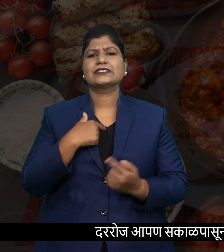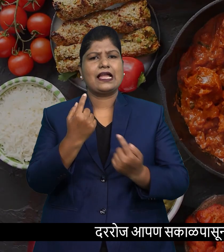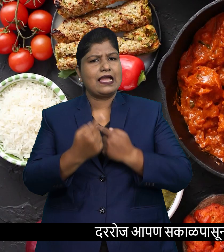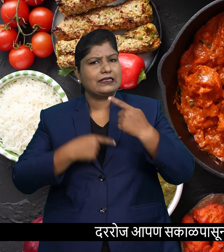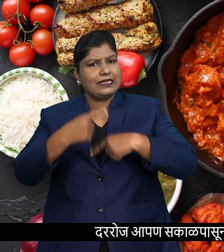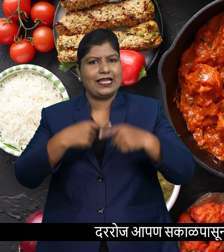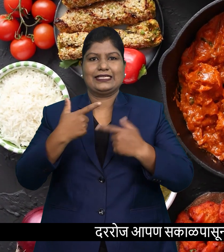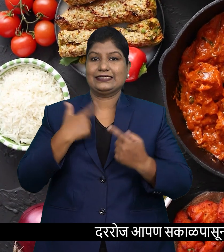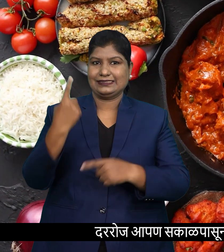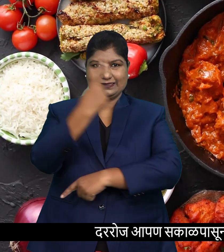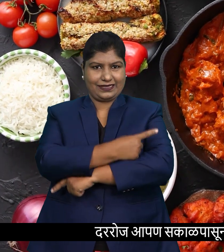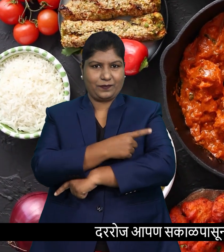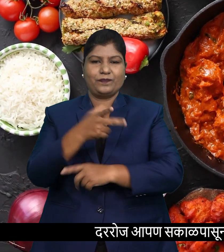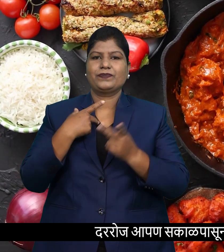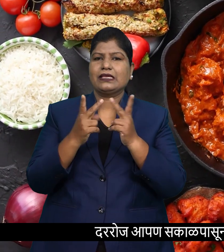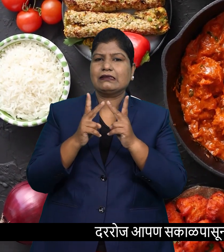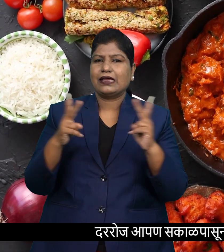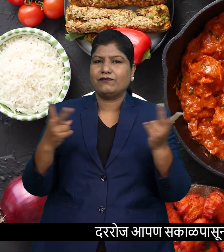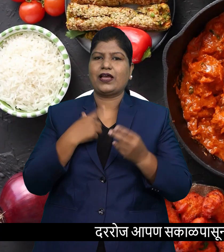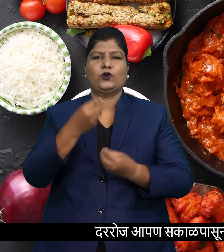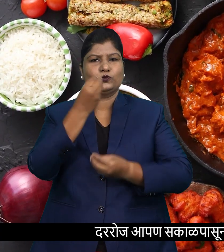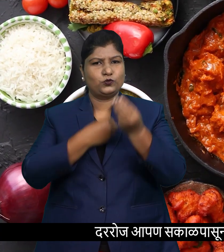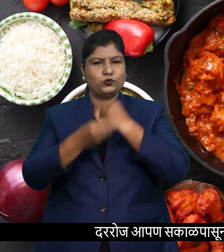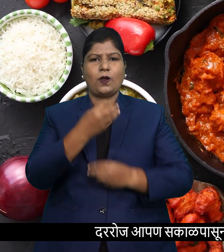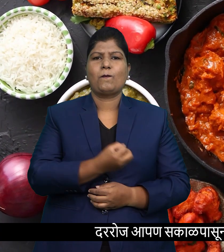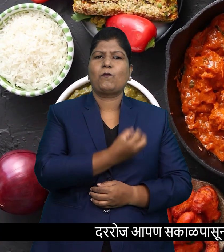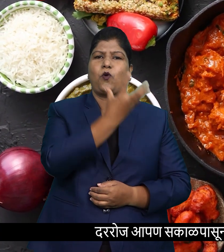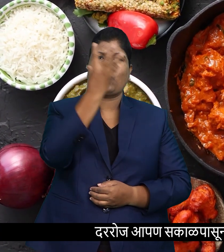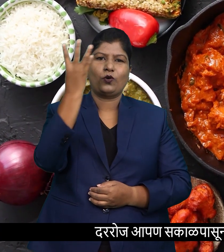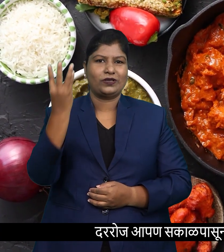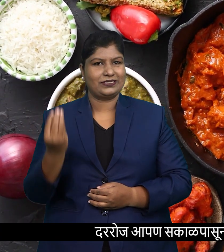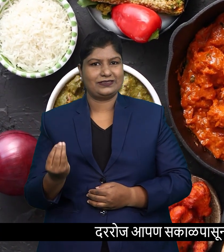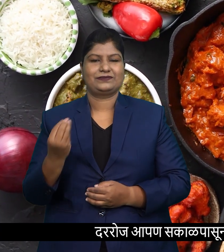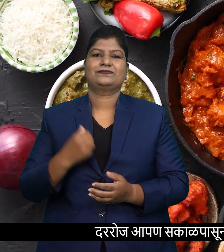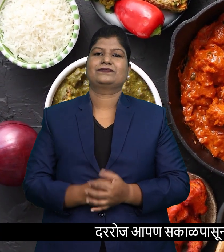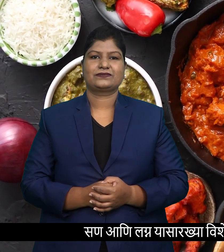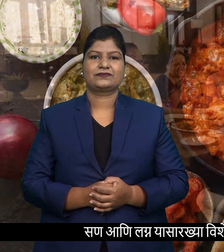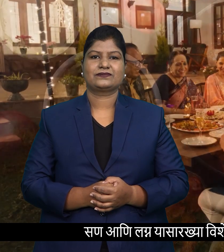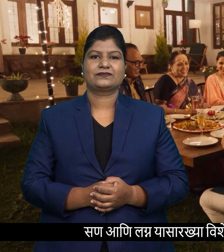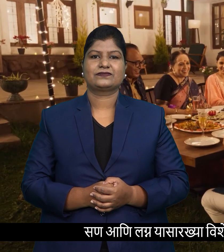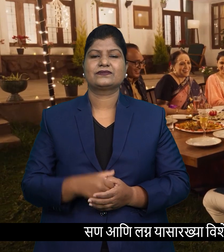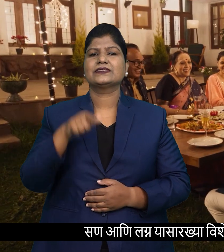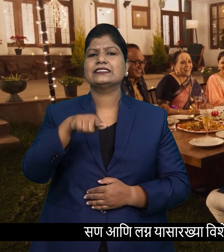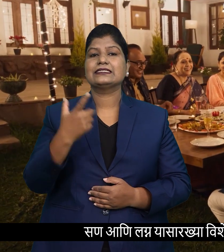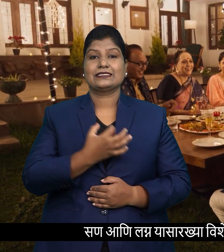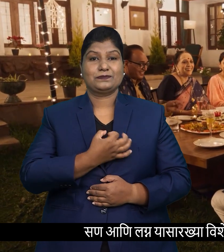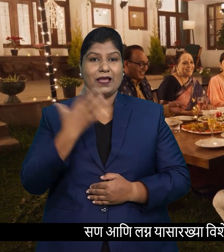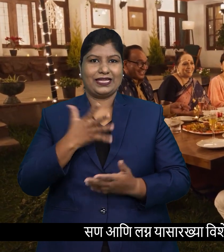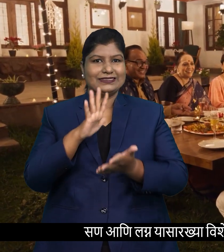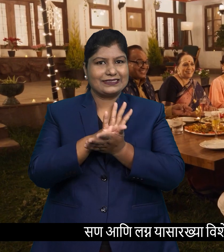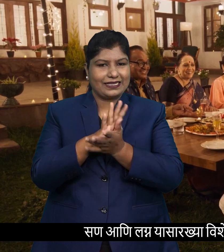दररोज आपण सकाळपासून रात्रीपर्यंत वेगवेगळ्या प्रकारचे अन्न खातो. सण आणि